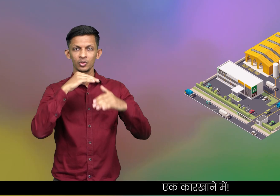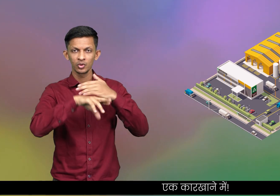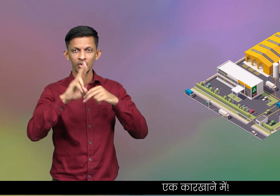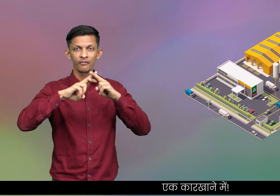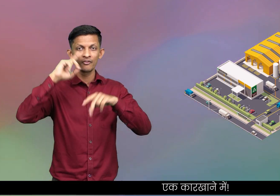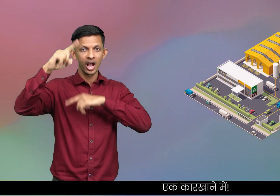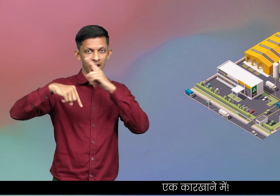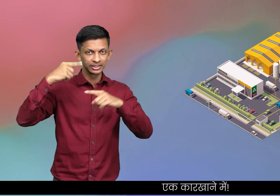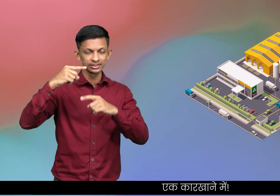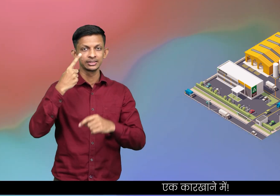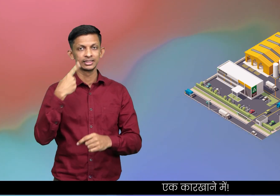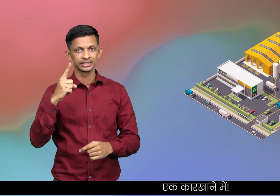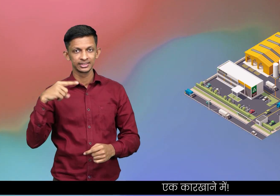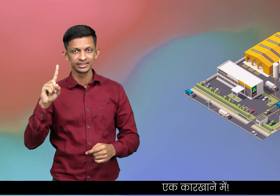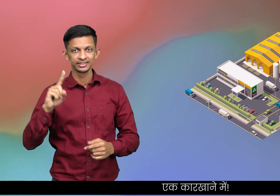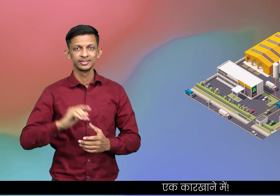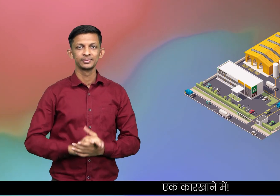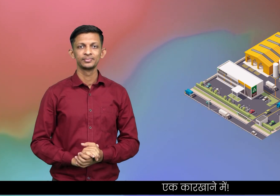एक कारखाने में।